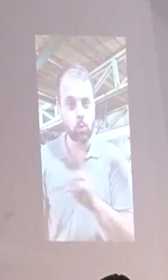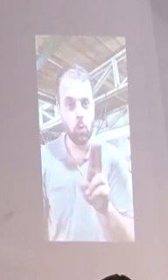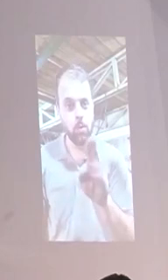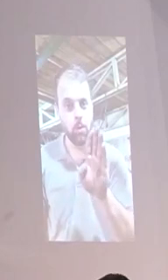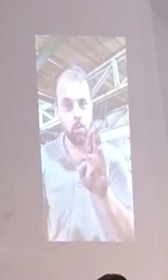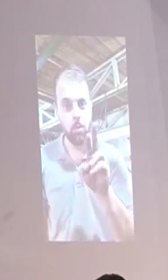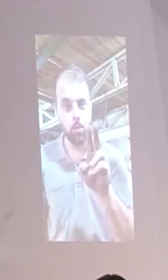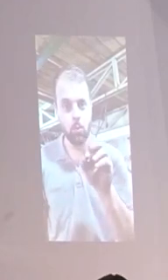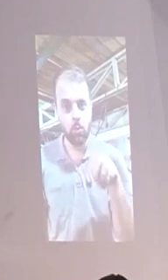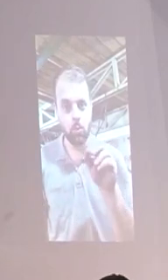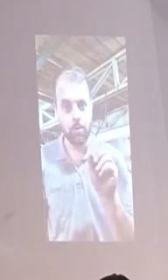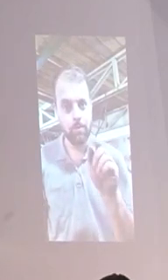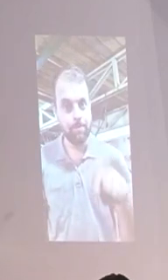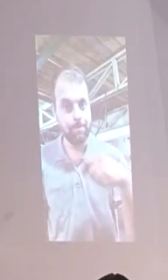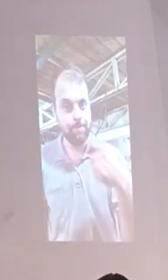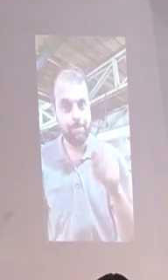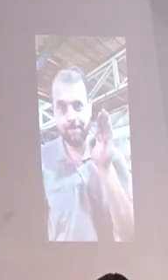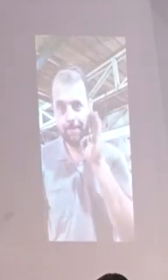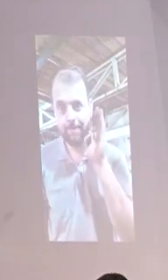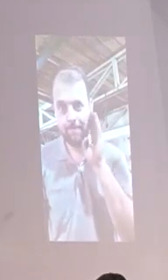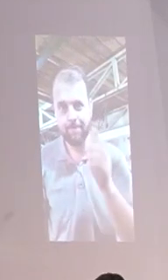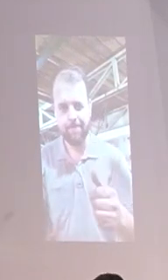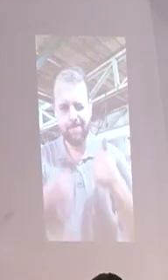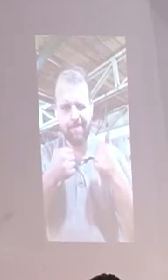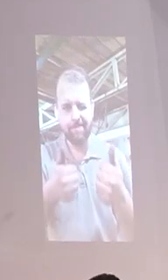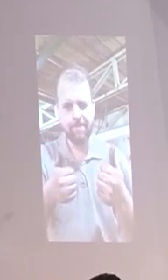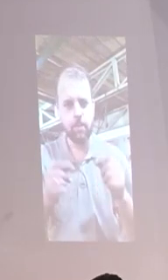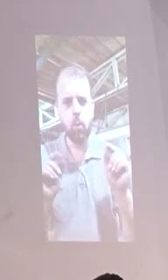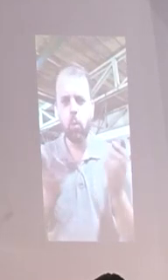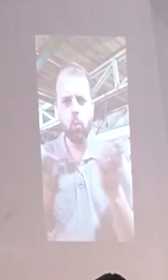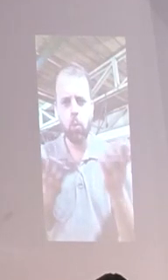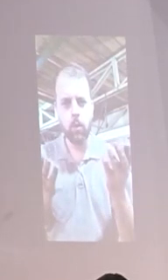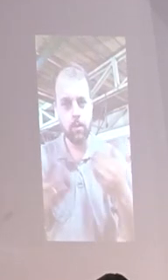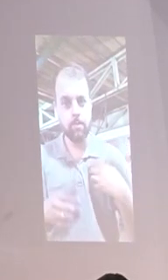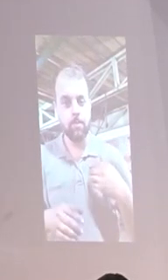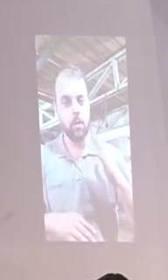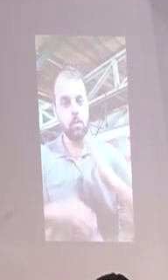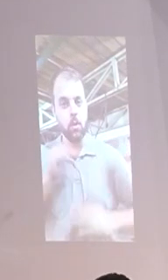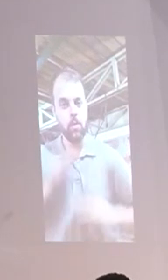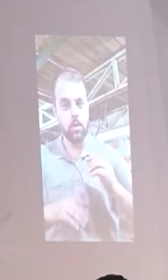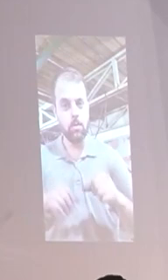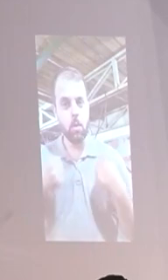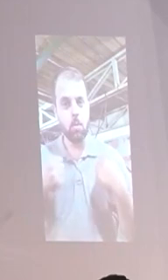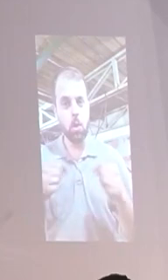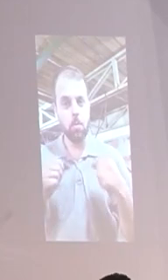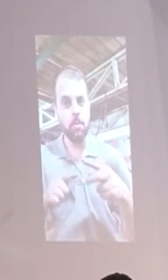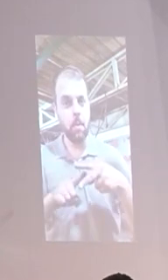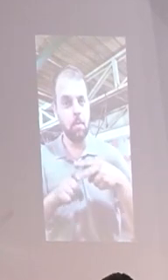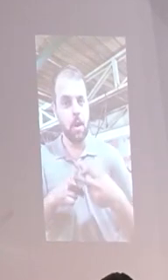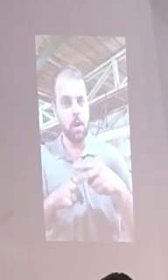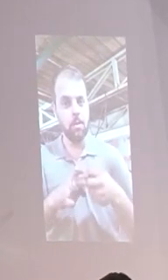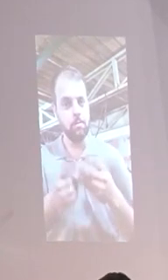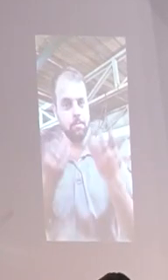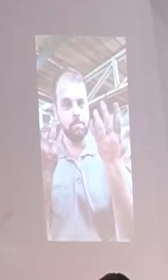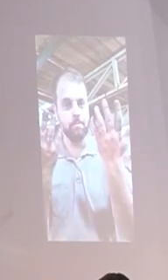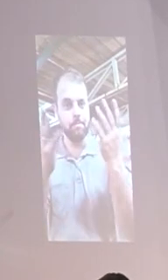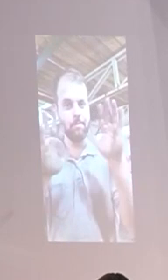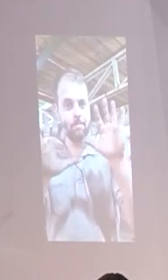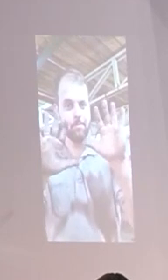Meu nome é Bruno, esse é meu sinal. Hoje eu sou profissional de mecânico